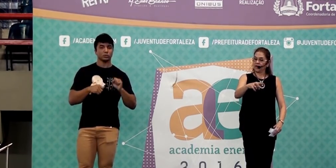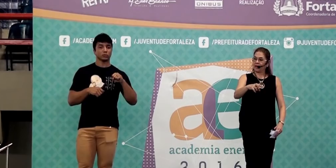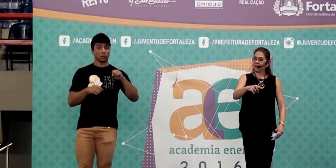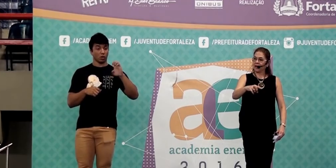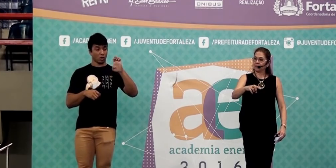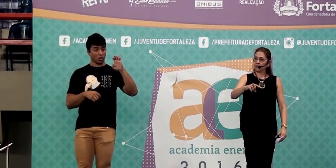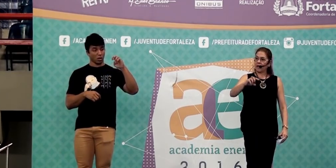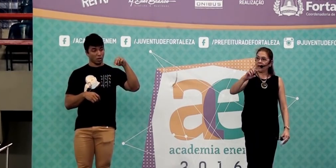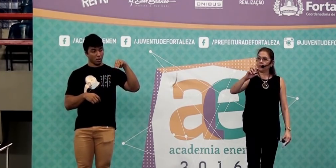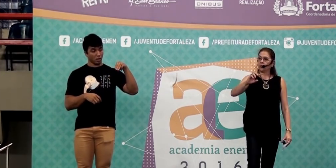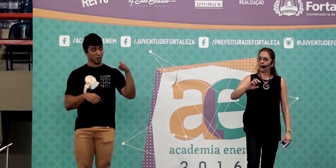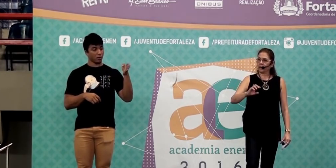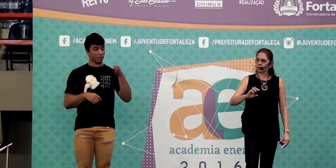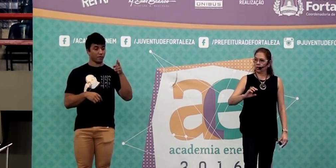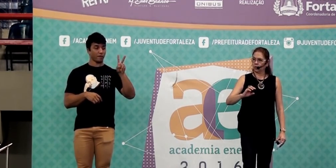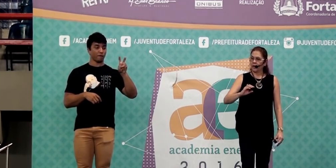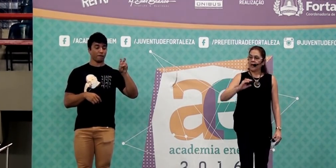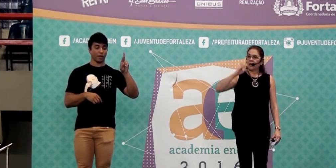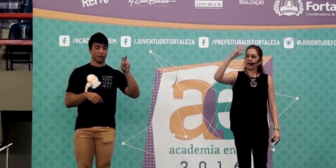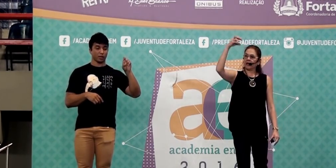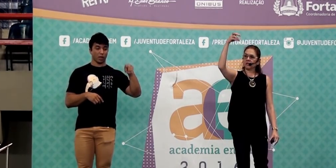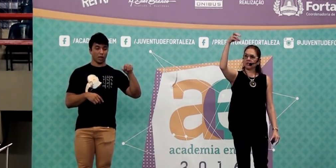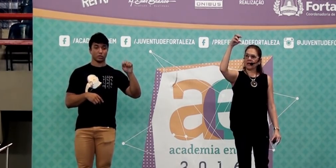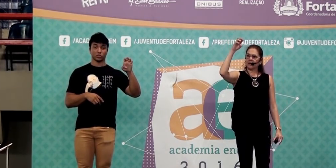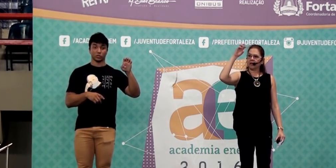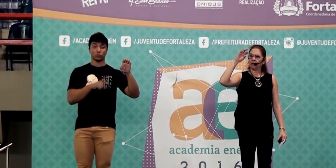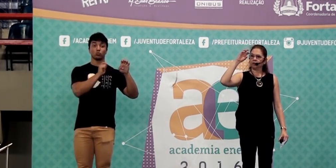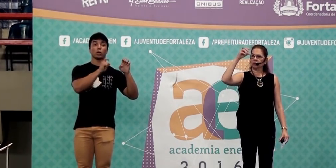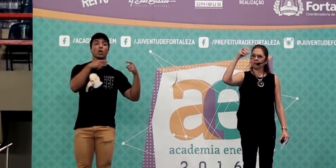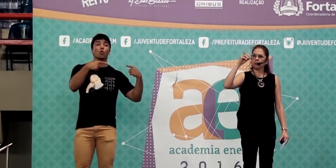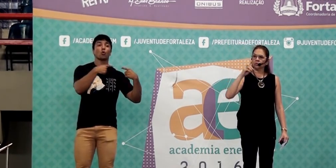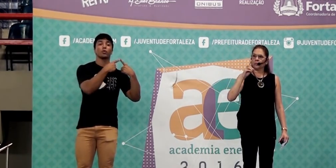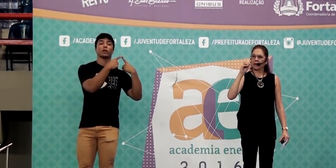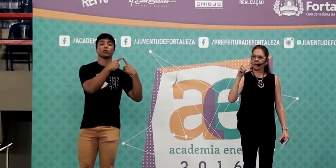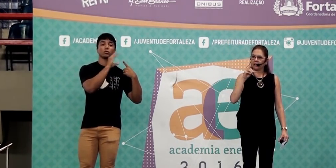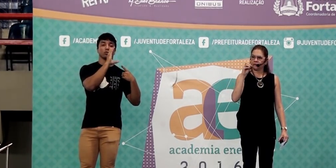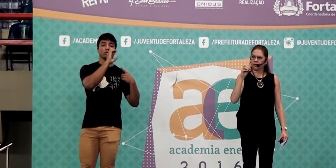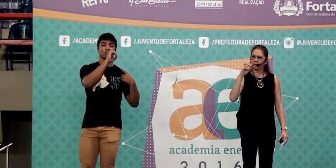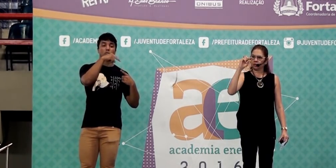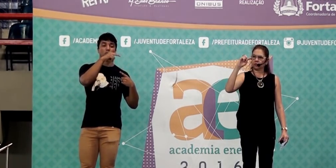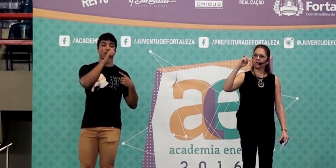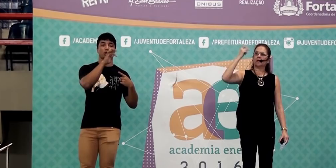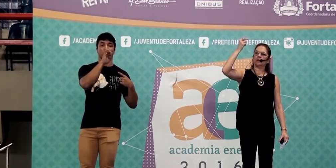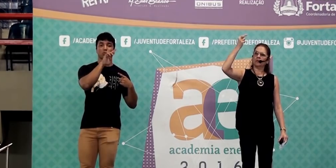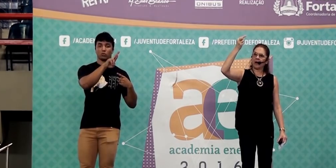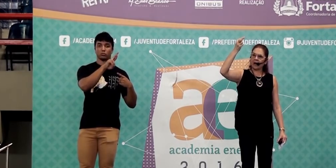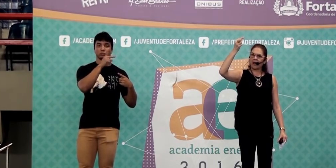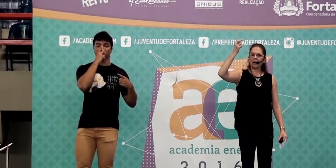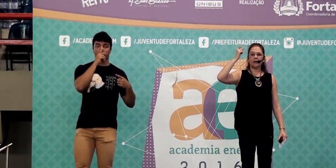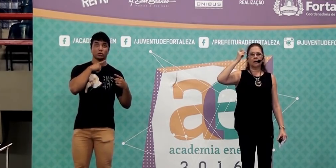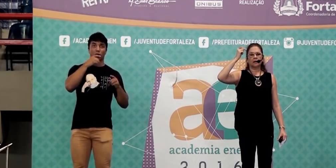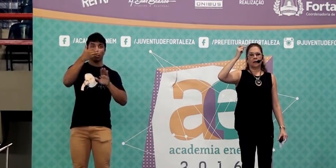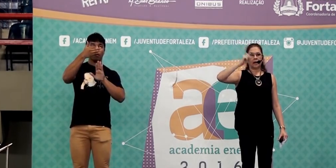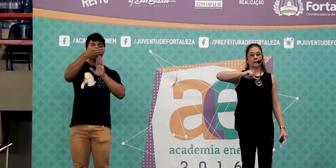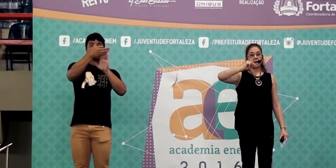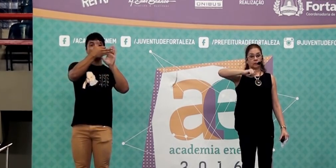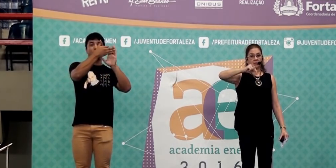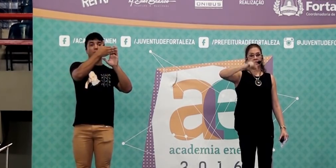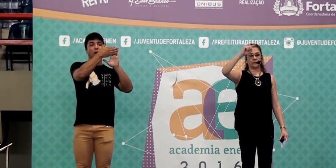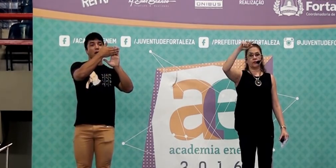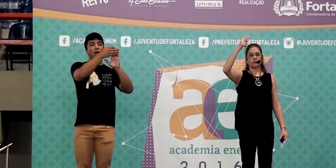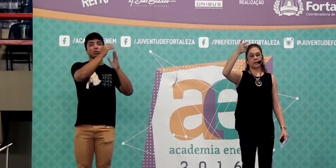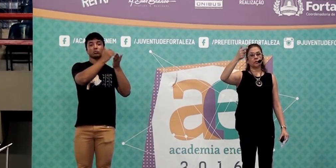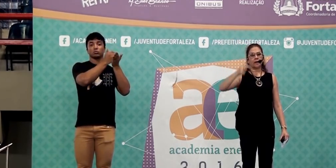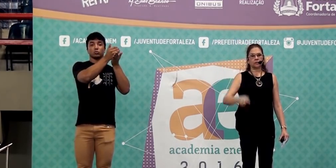palavra, em verdade, ela é um conector. É quem está ligando o segundo parágrafo da introdução